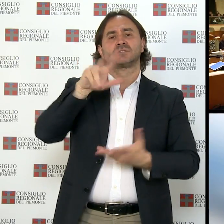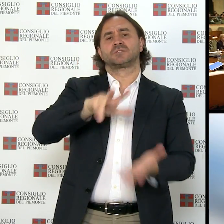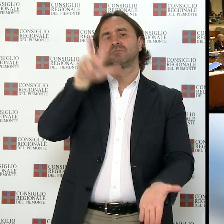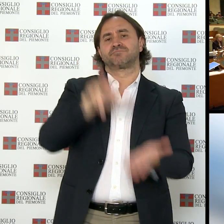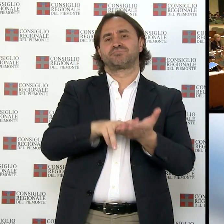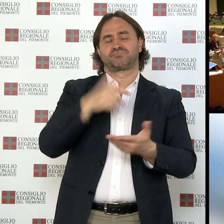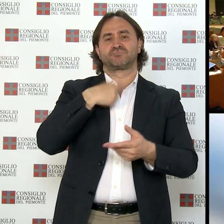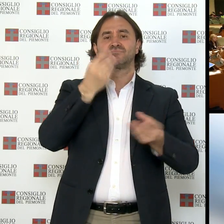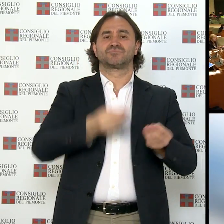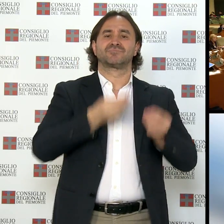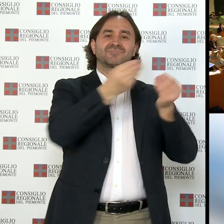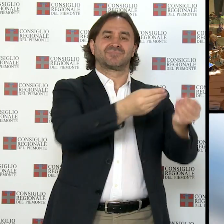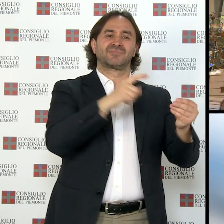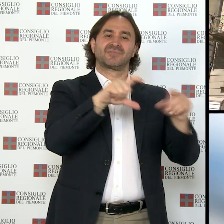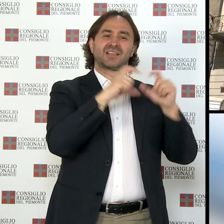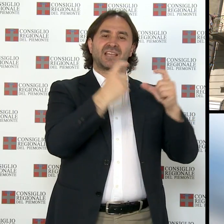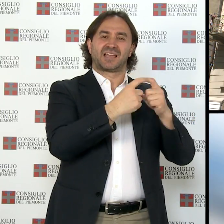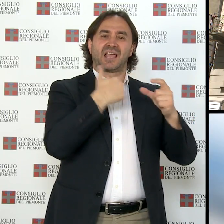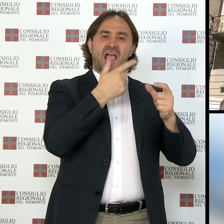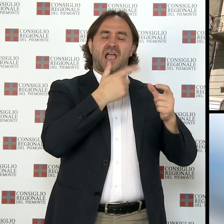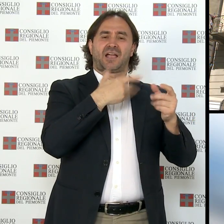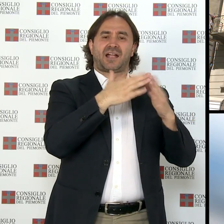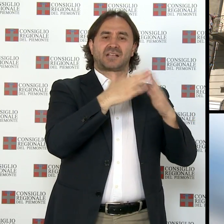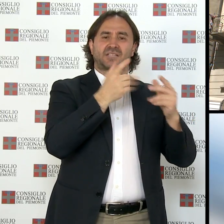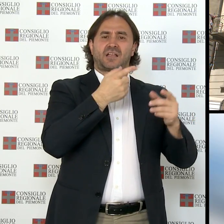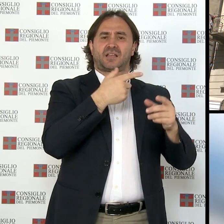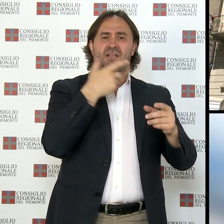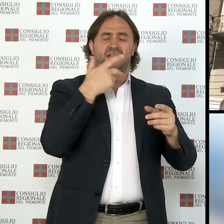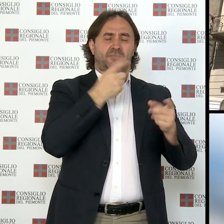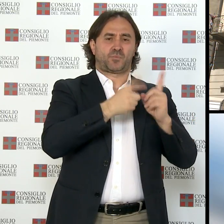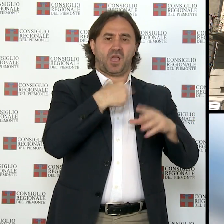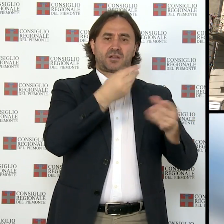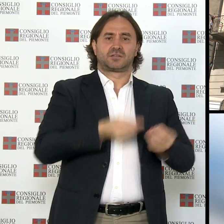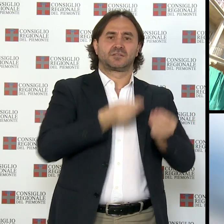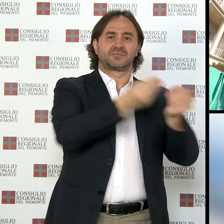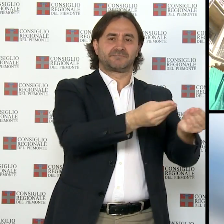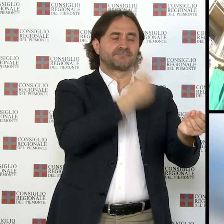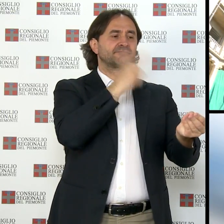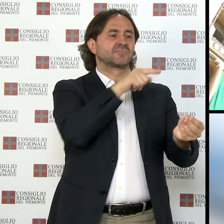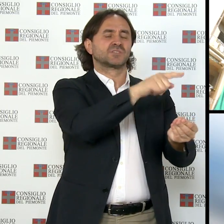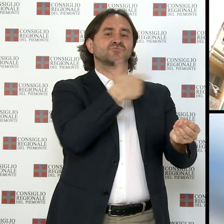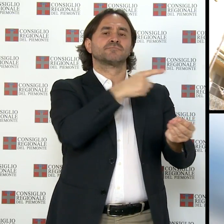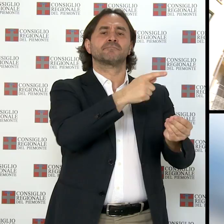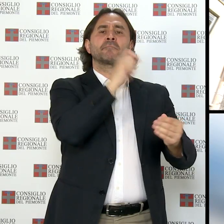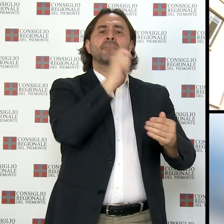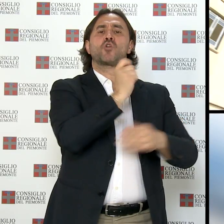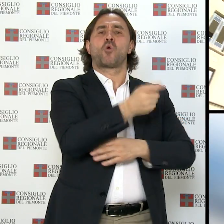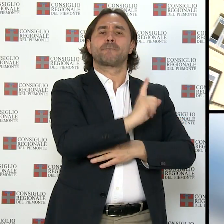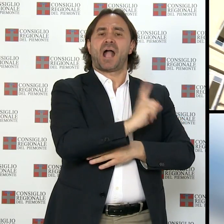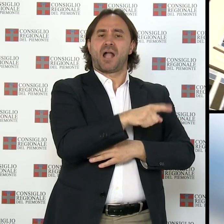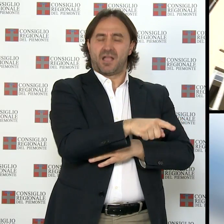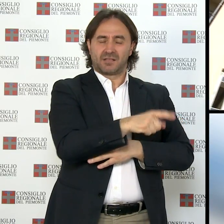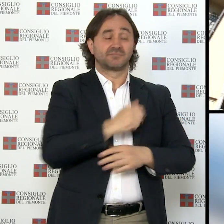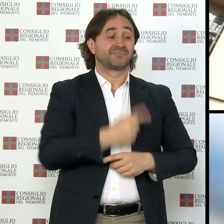decadenza dall'assegnazione degli alloggi di edilizia sociale causate dalla morosità degli assegnatari. Il nuovo testo sopprime il termine